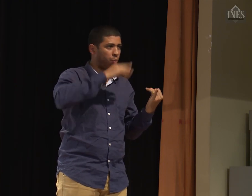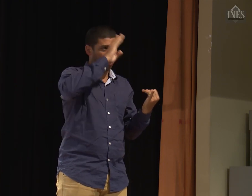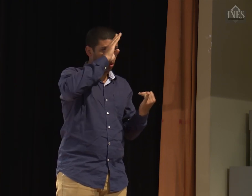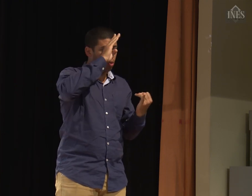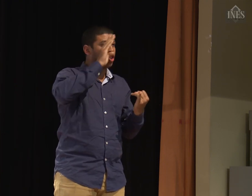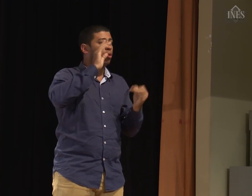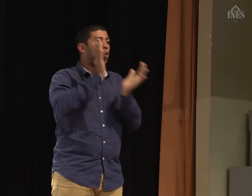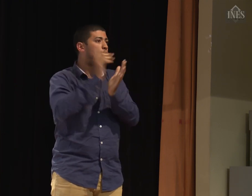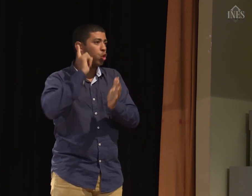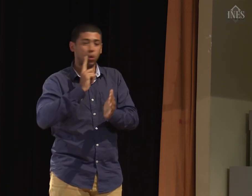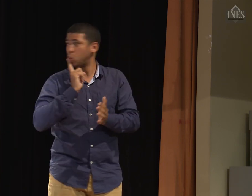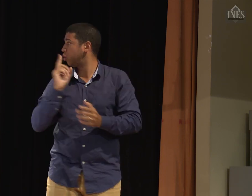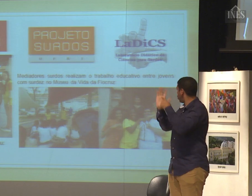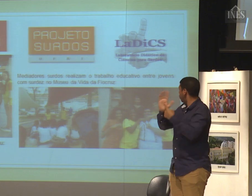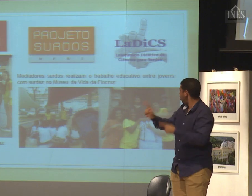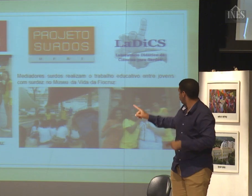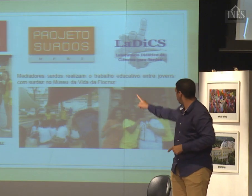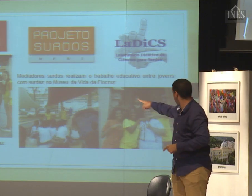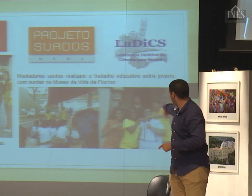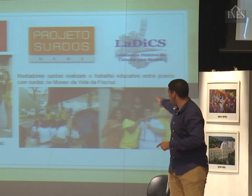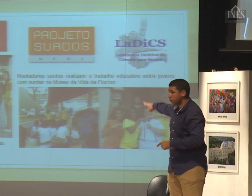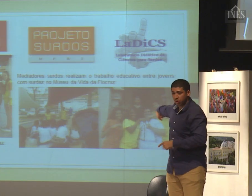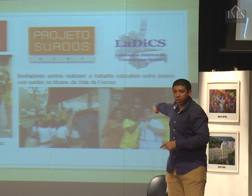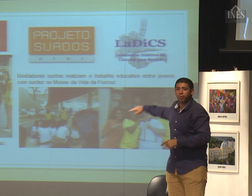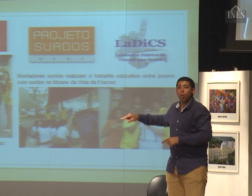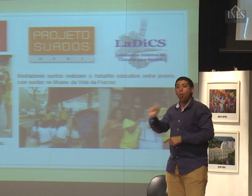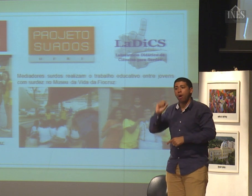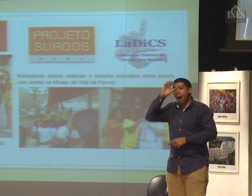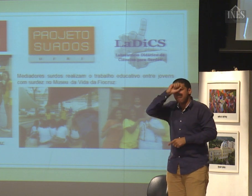E a equipe composta sou eu, há outros estudos também que participam,